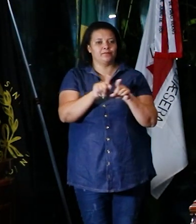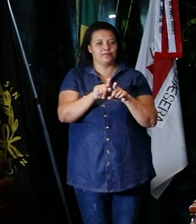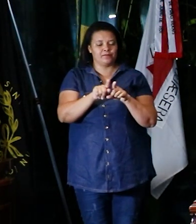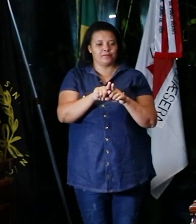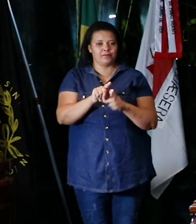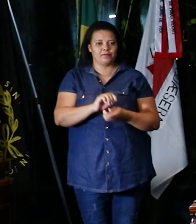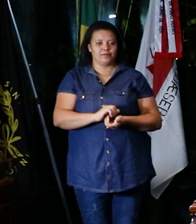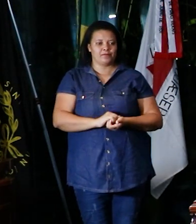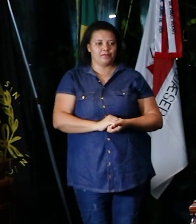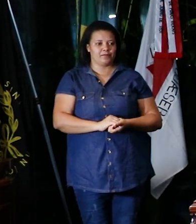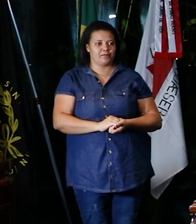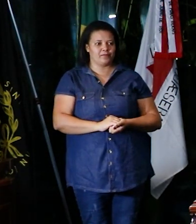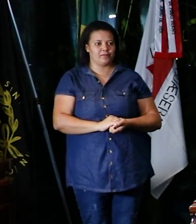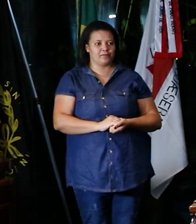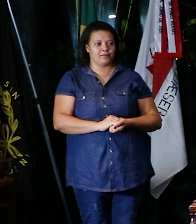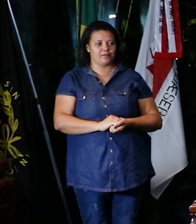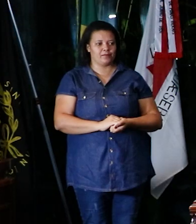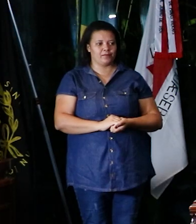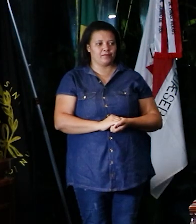fundamental,